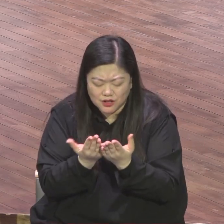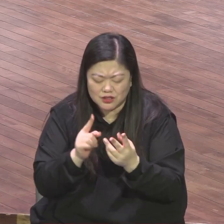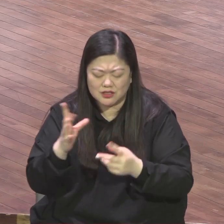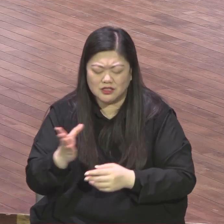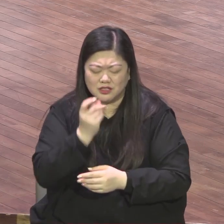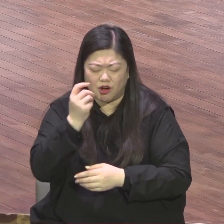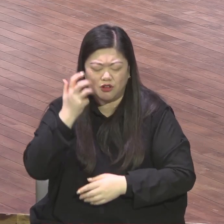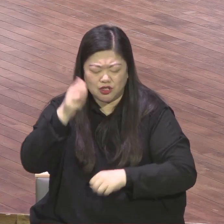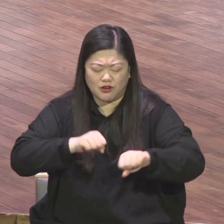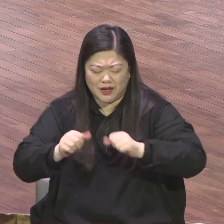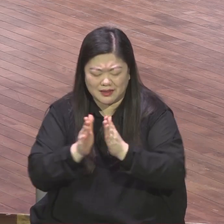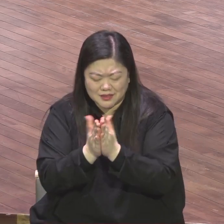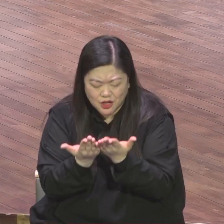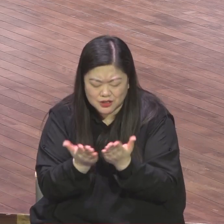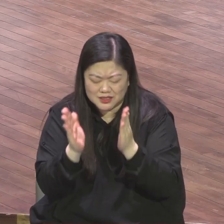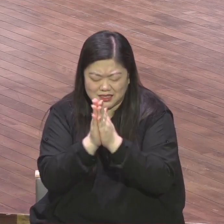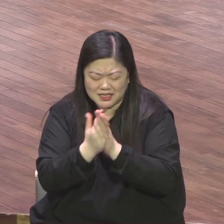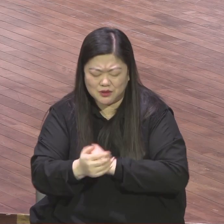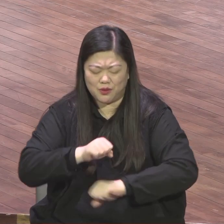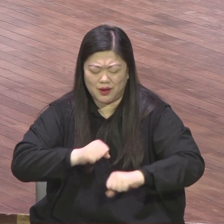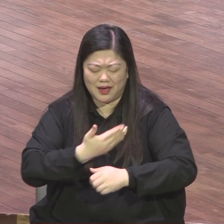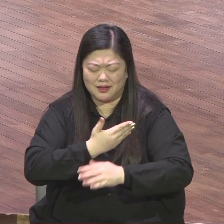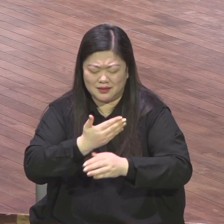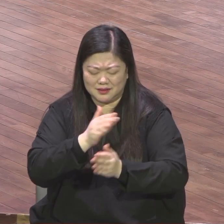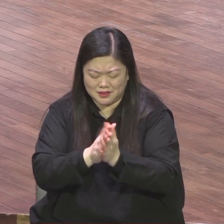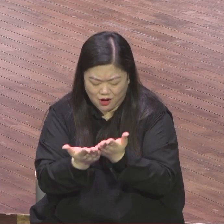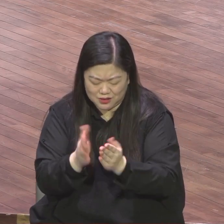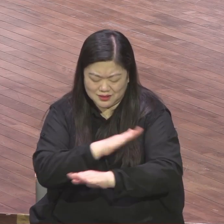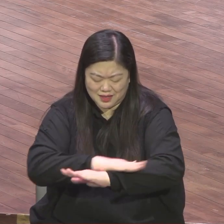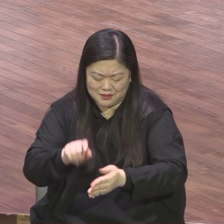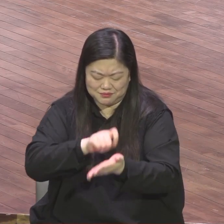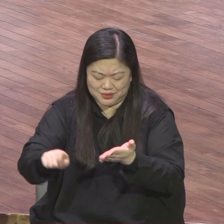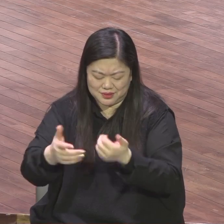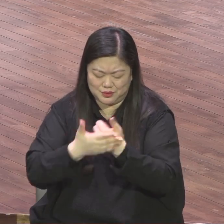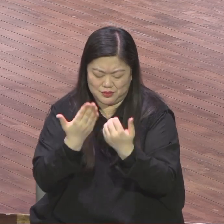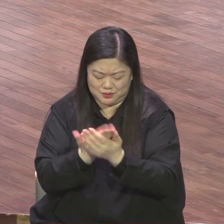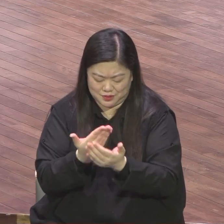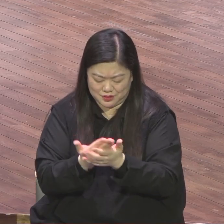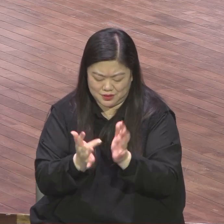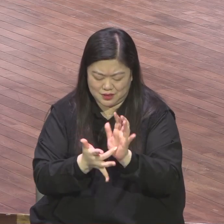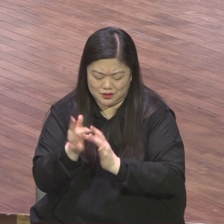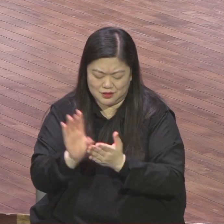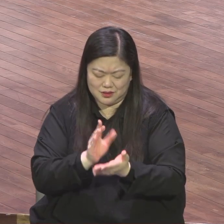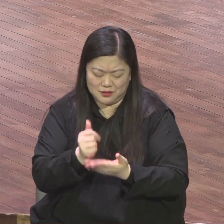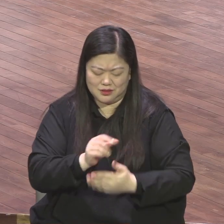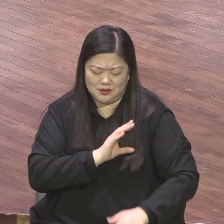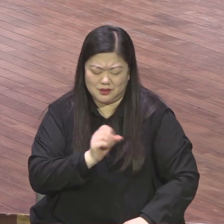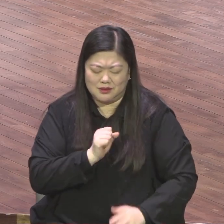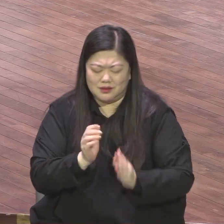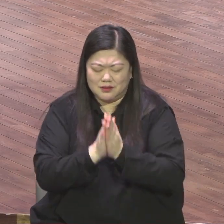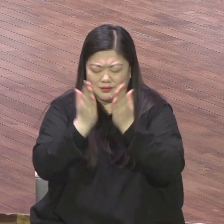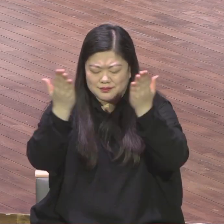모든 성도를 다 되게 하여 주옵소서. 예수 이름 받들어 기도합니다. 아멘.